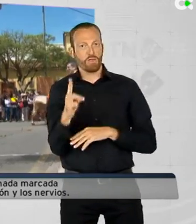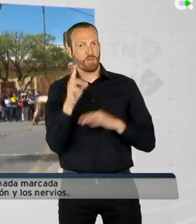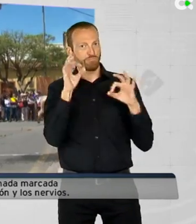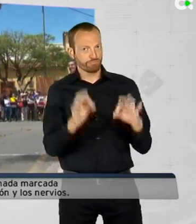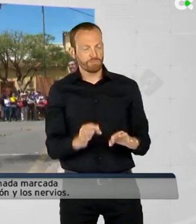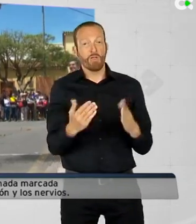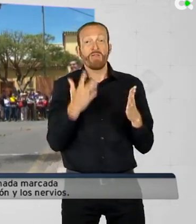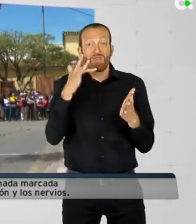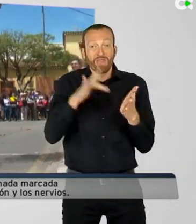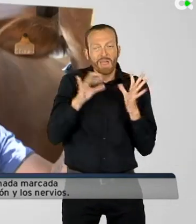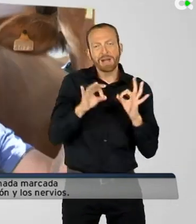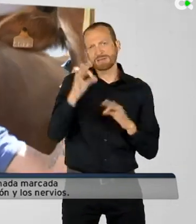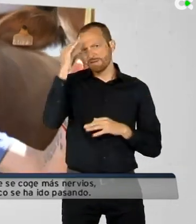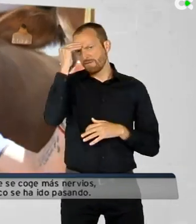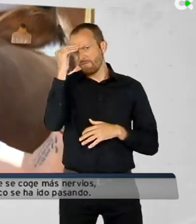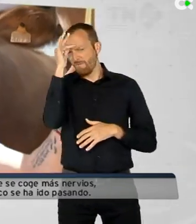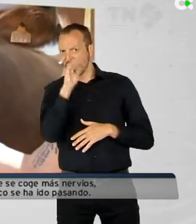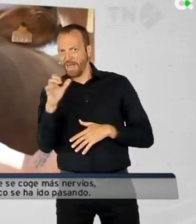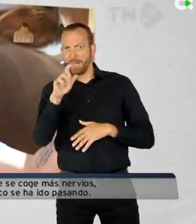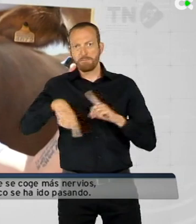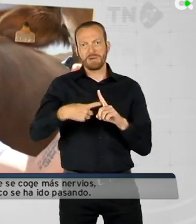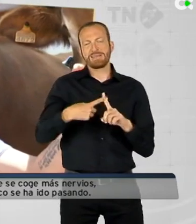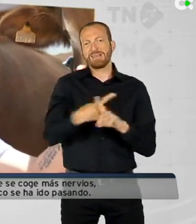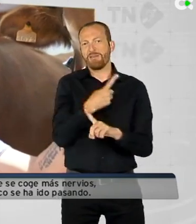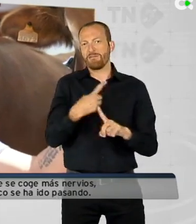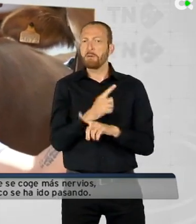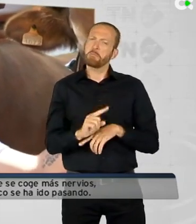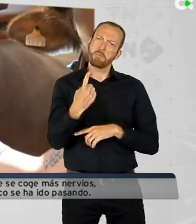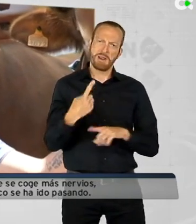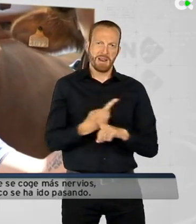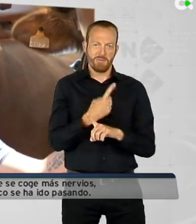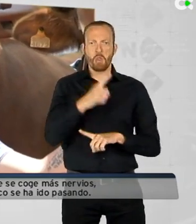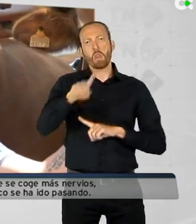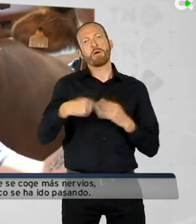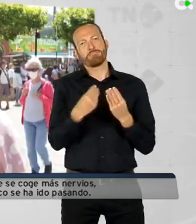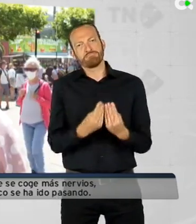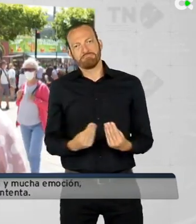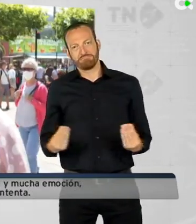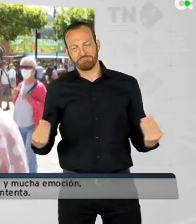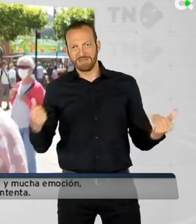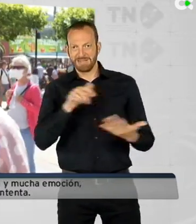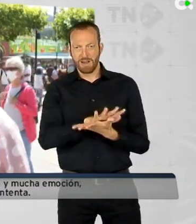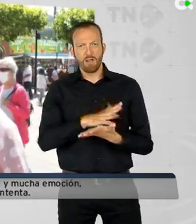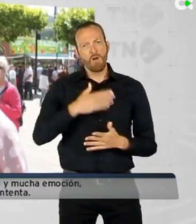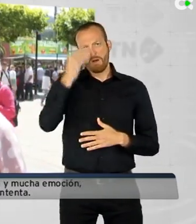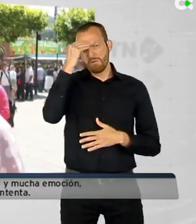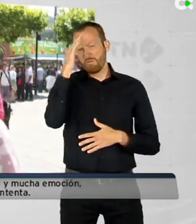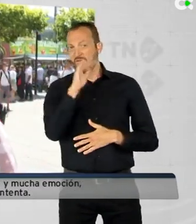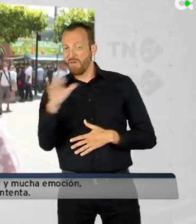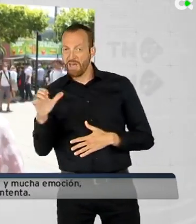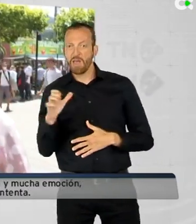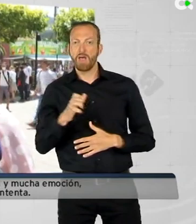marcada por la devoción y los nervios. La primera siempre cogemos nervios, pero bueno, poquito a poco ya se nos irá pasando. Mucha devoción, mucha emoción